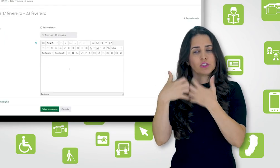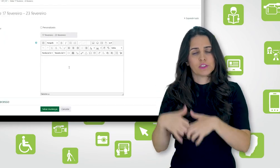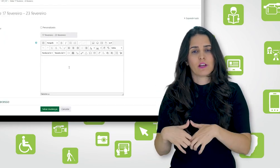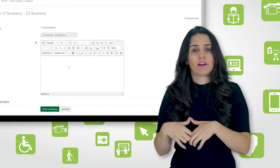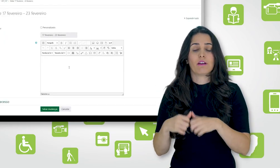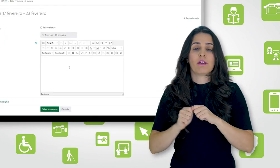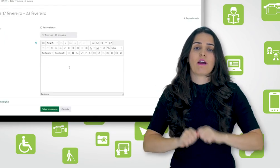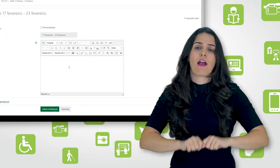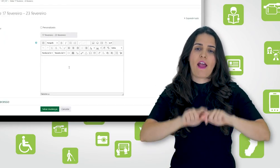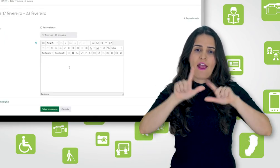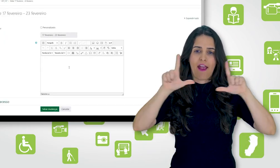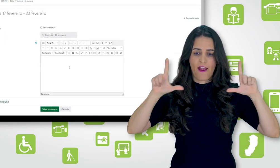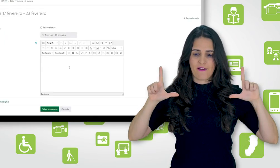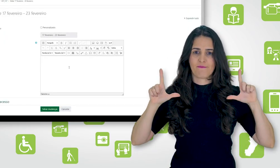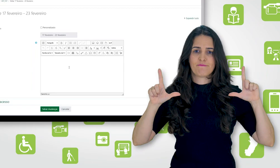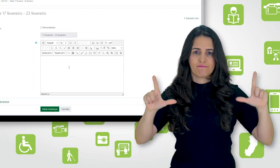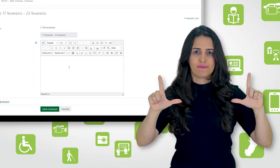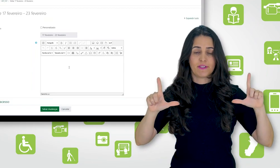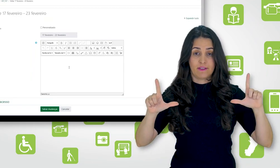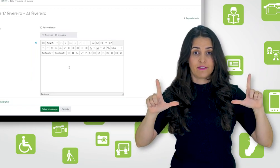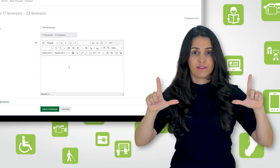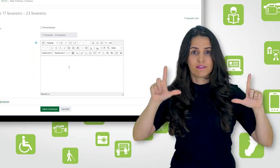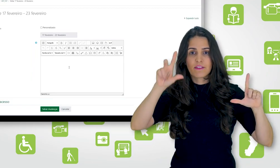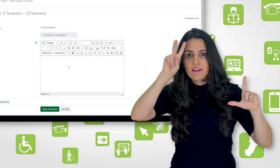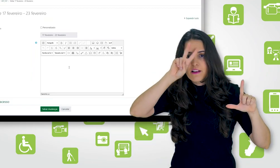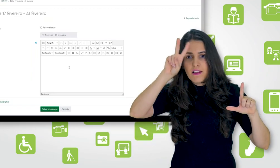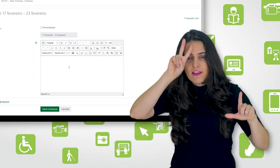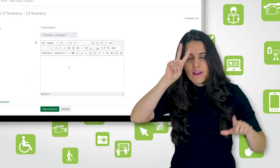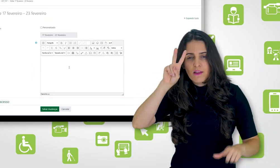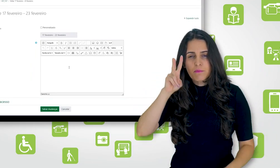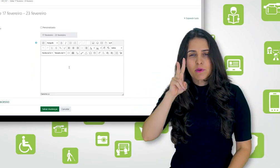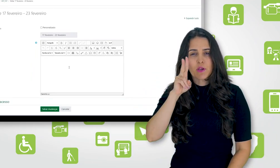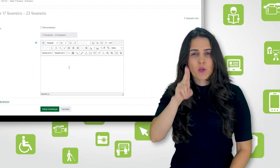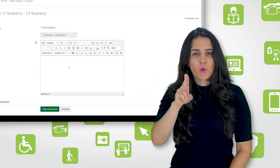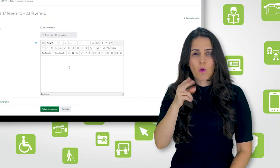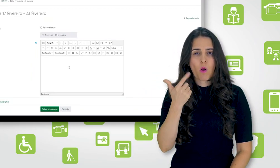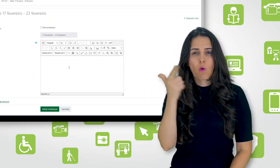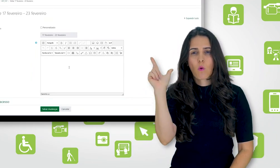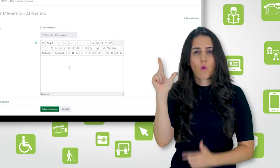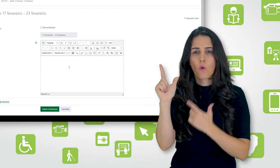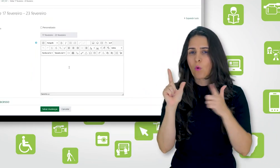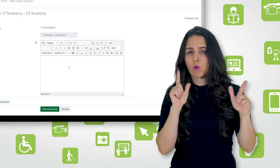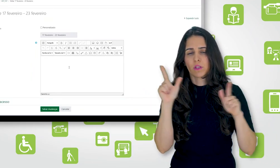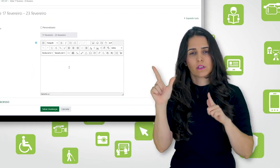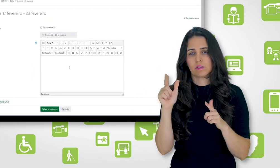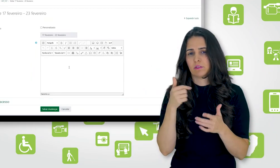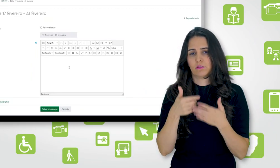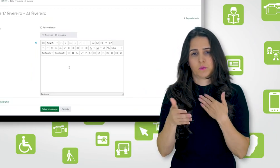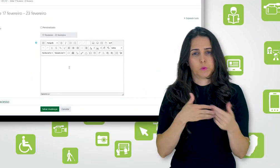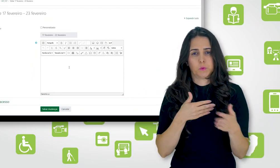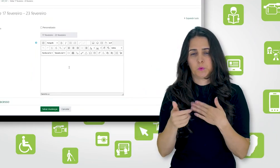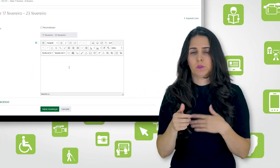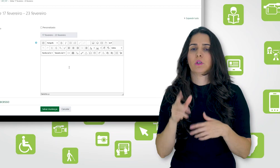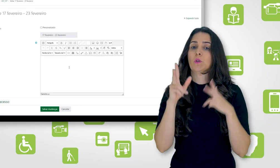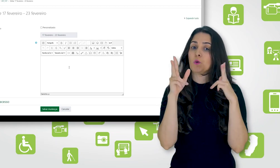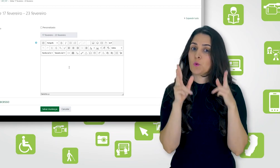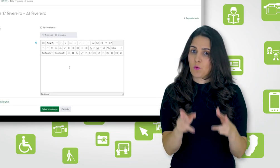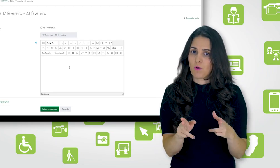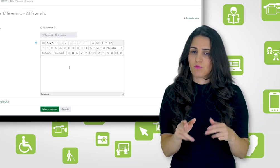o editor Observe que esse editor é o mesmo que abre em qualquer atividade ou recurso Então o que eu vou fazer